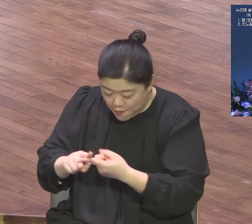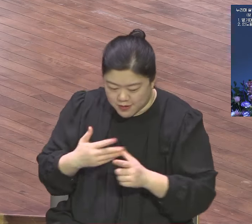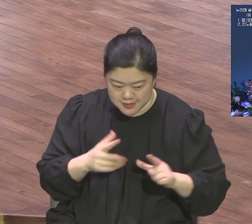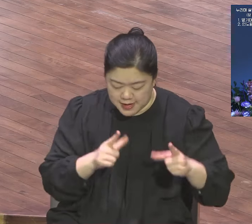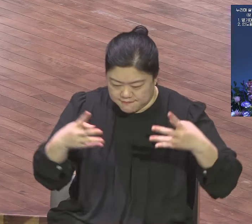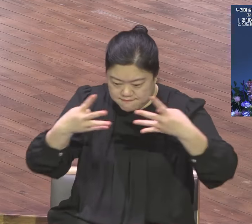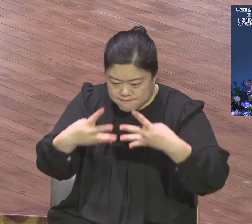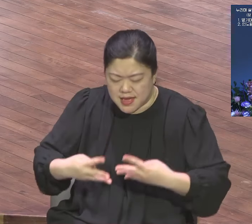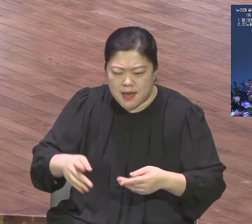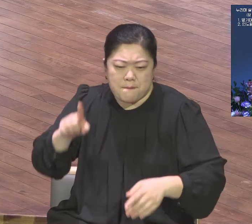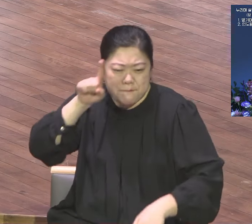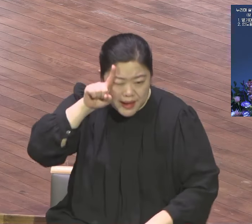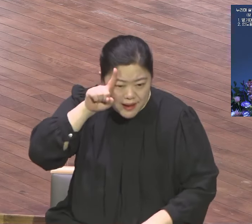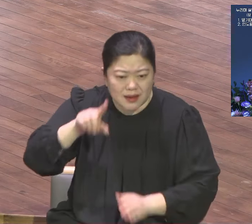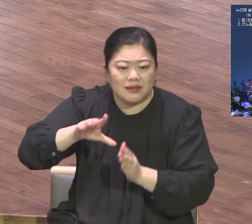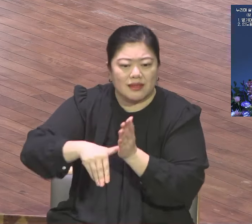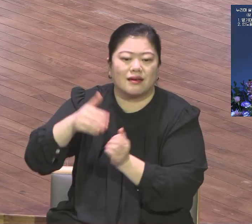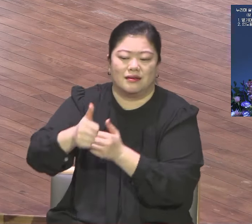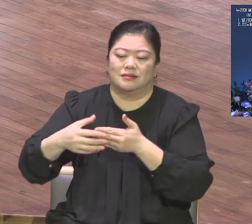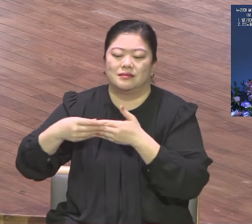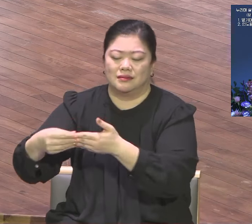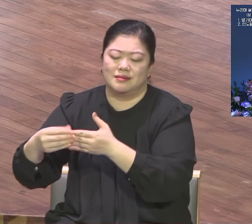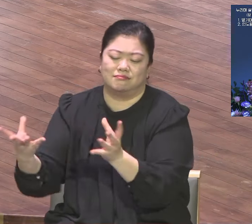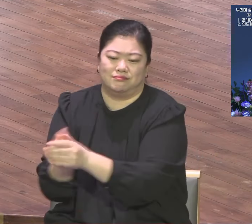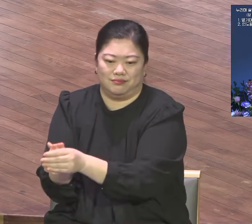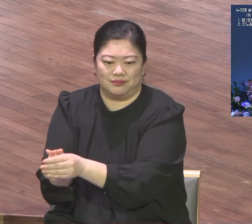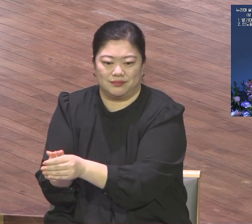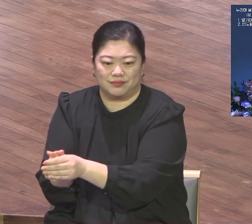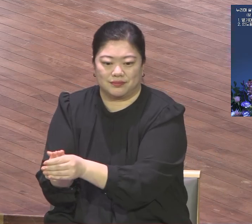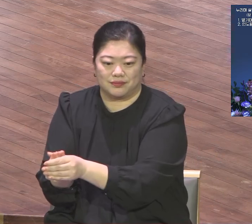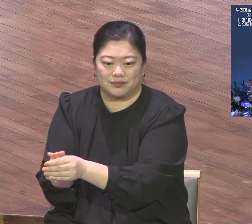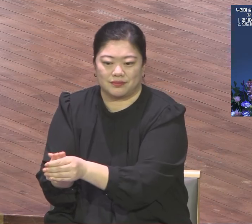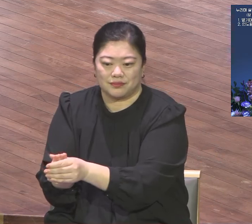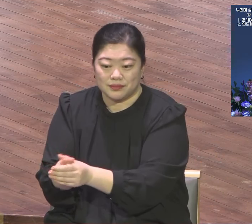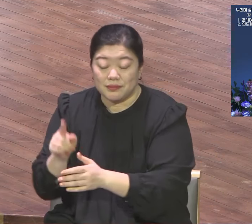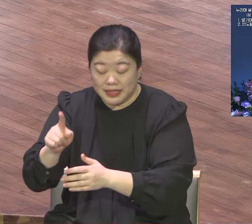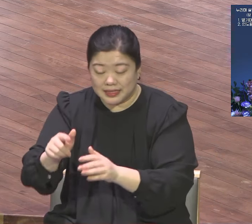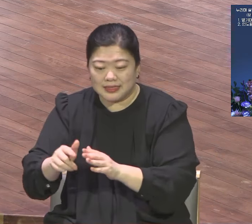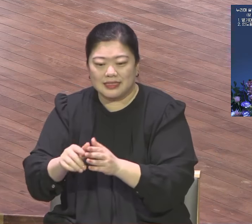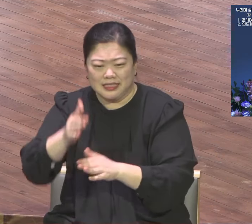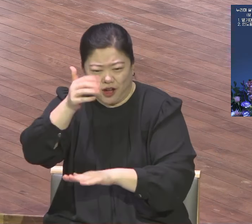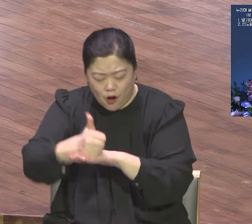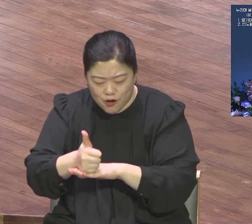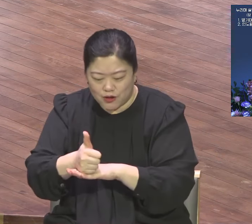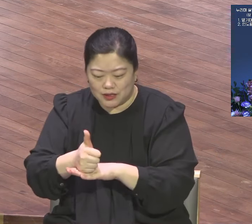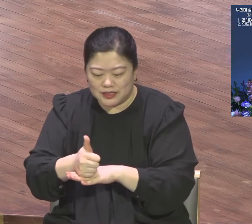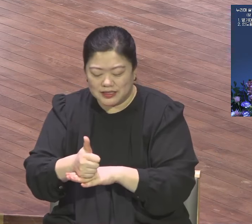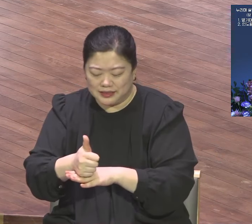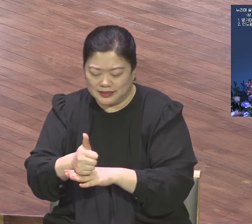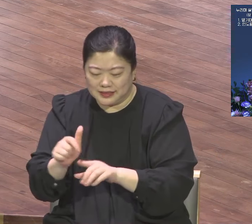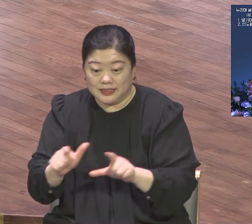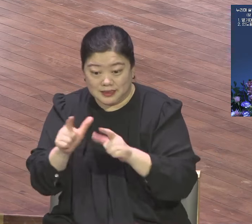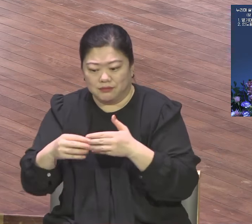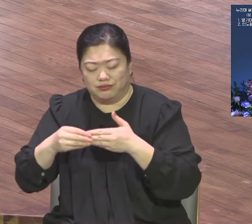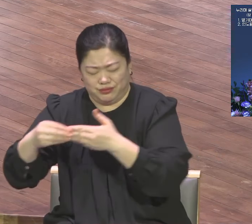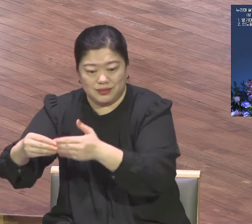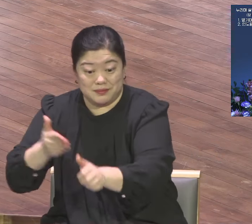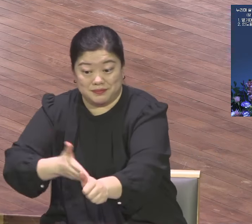인도함을 받는 지혜를 따라서 언약 성취의 도구로 온전히 쓰임 받게 되기를 주님으로 축복합니다. 자,